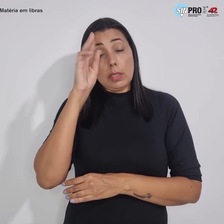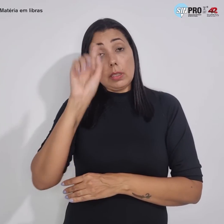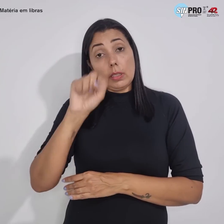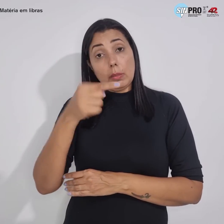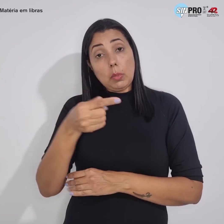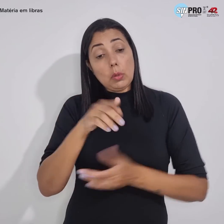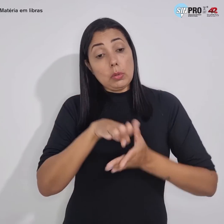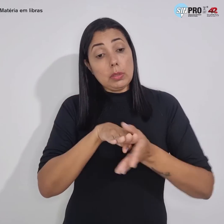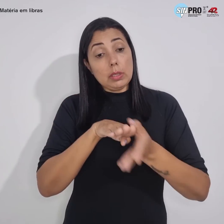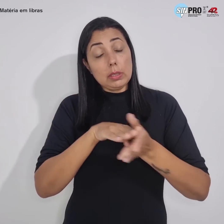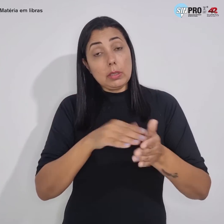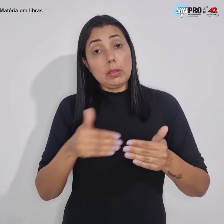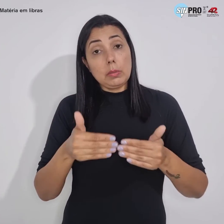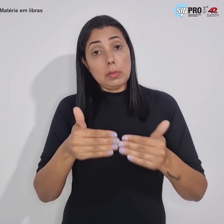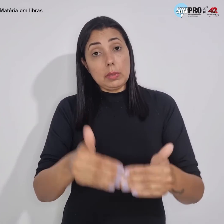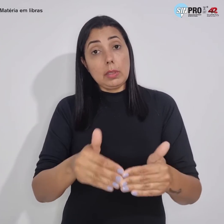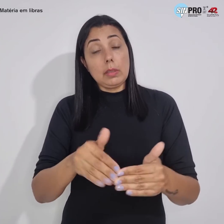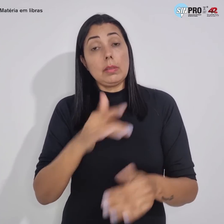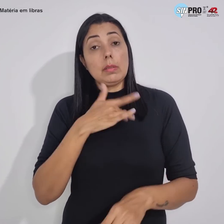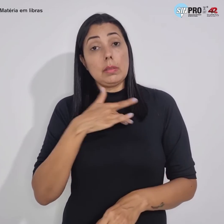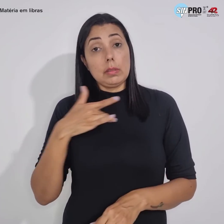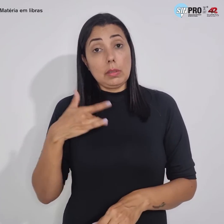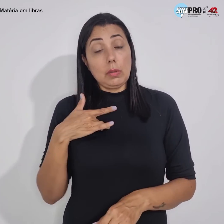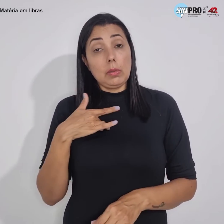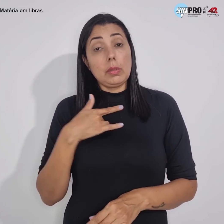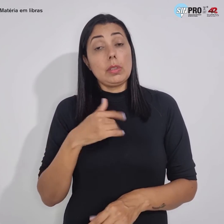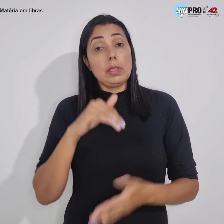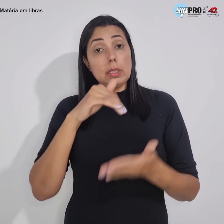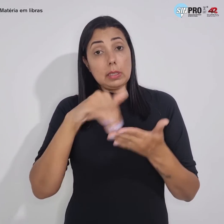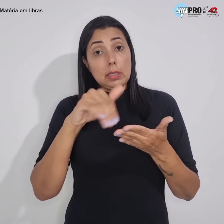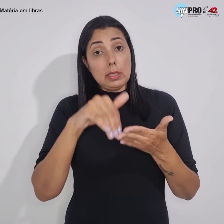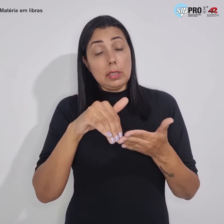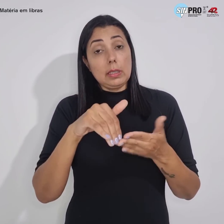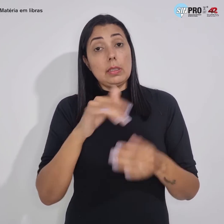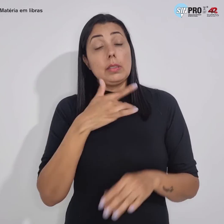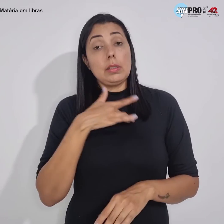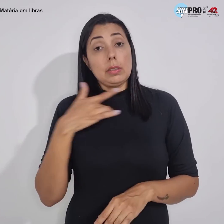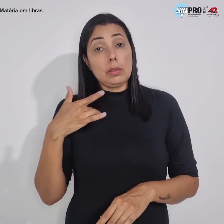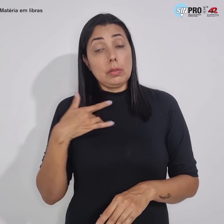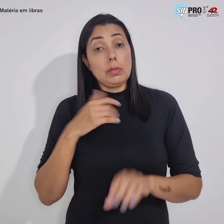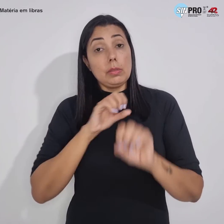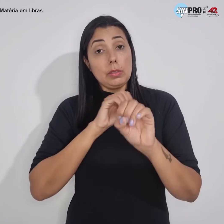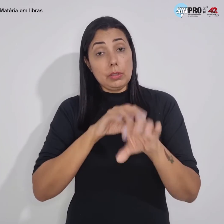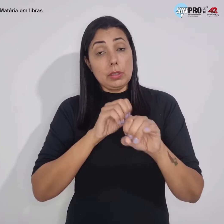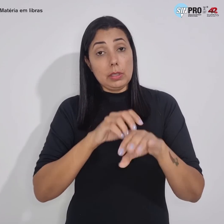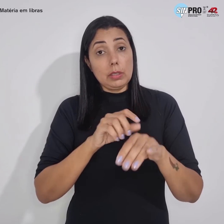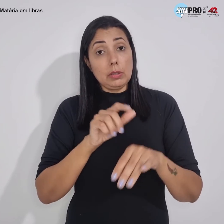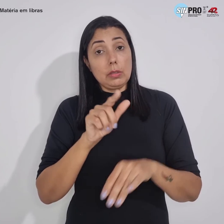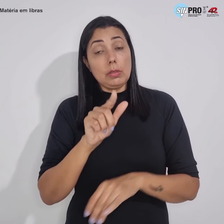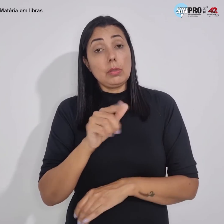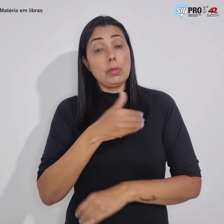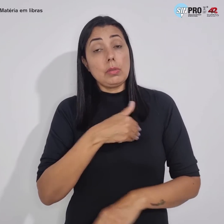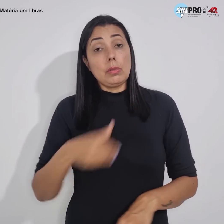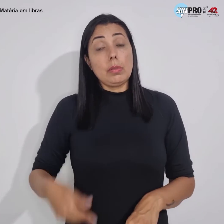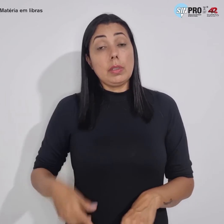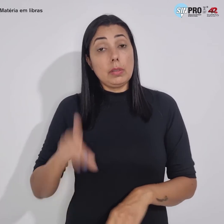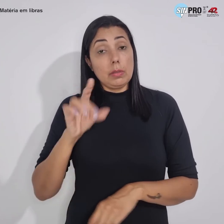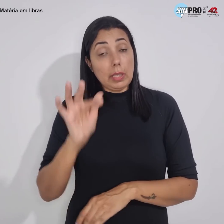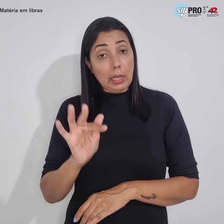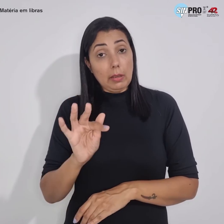após orientação do Ministério da Saúde, as secretarias de saúde e de educação do GDF decidiram